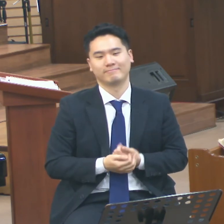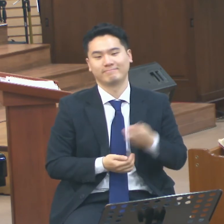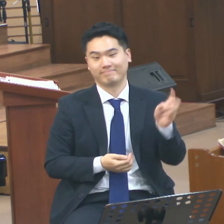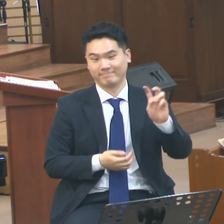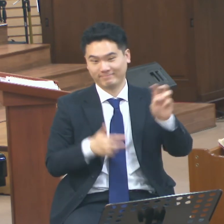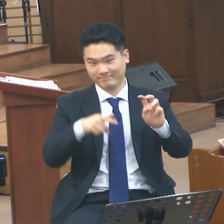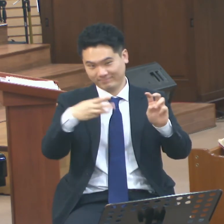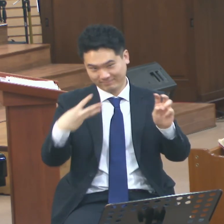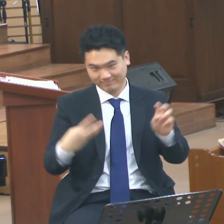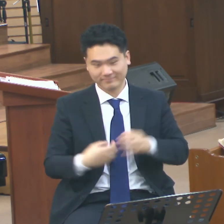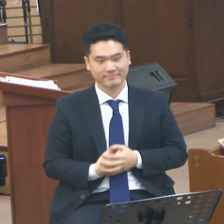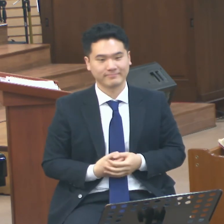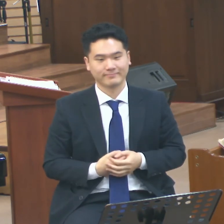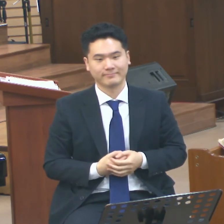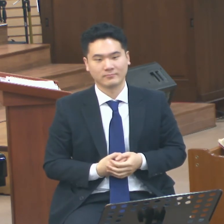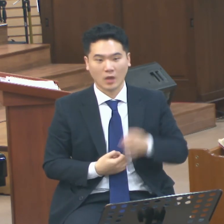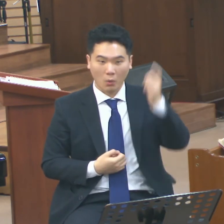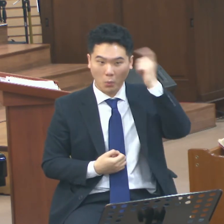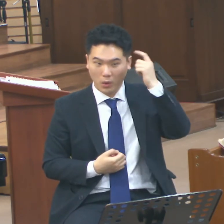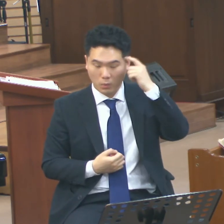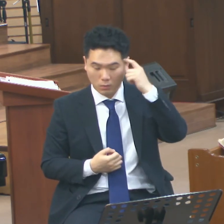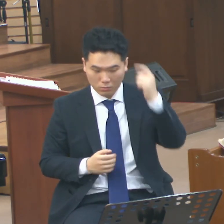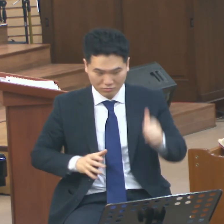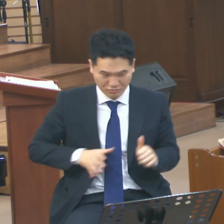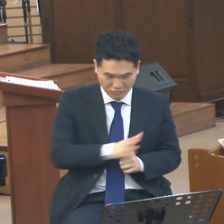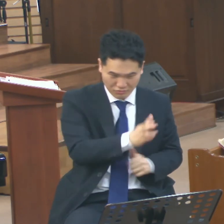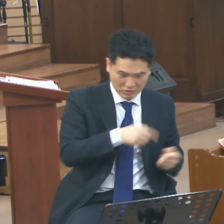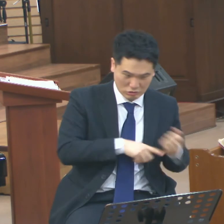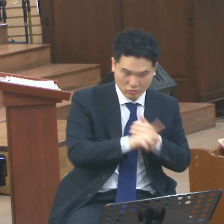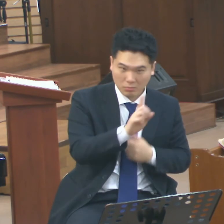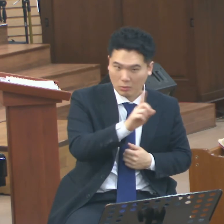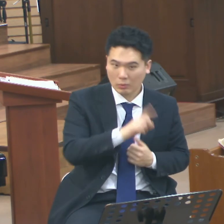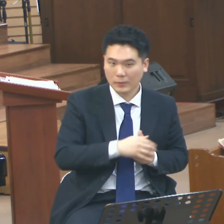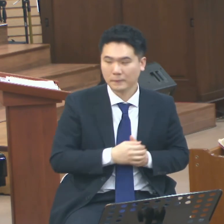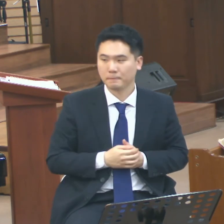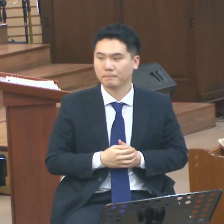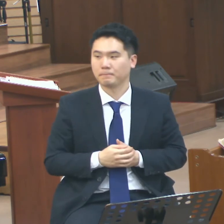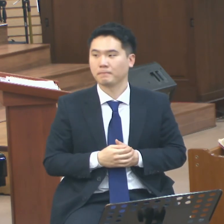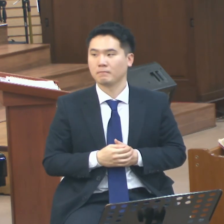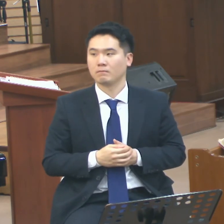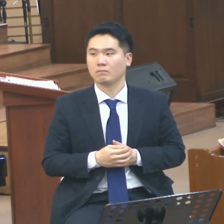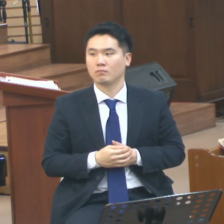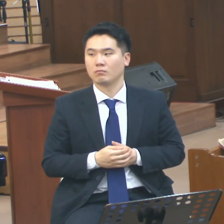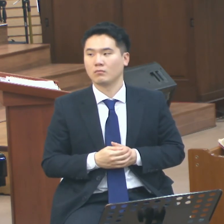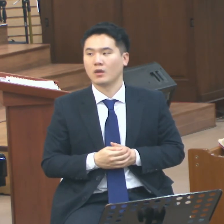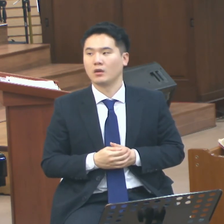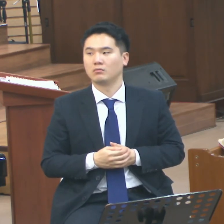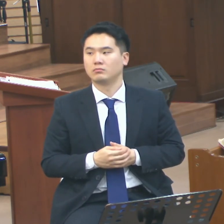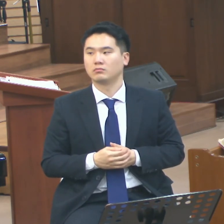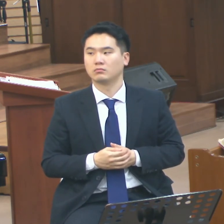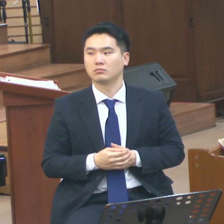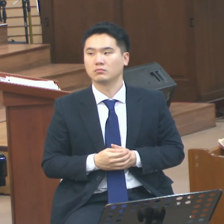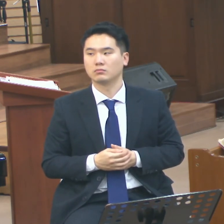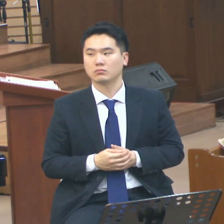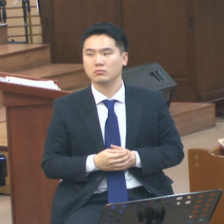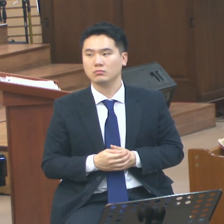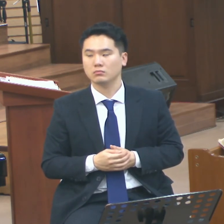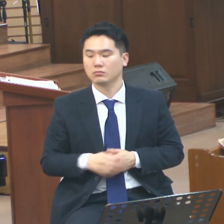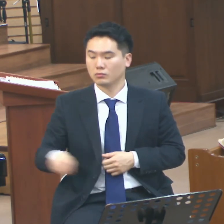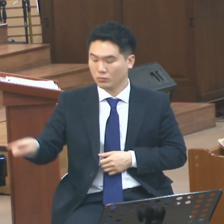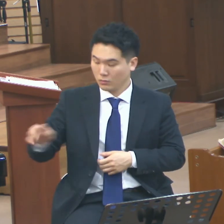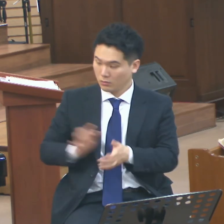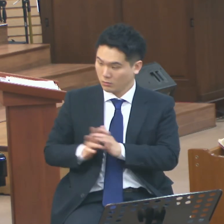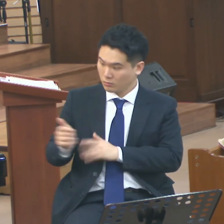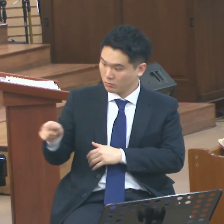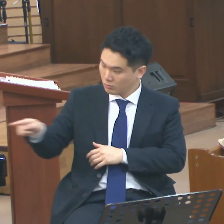20절 왜 죽이려고 하냐? 그러니까 죽이려고 한 게 아니라 그러면서 예수님 네가 귀신이 들렸다 이렇게 말을